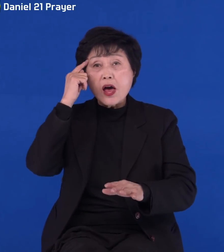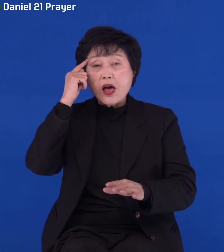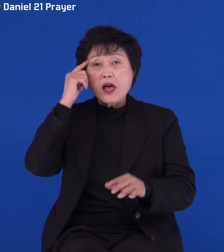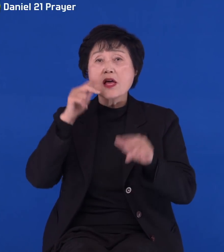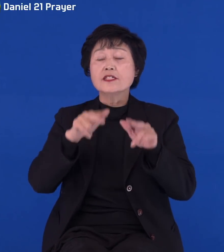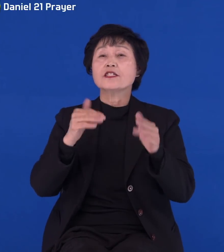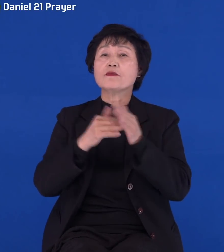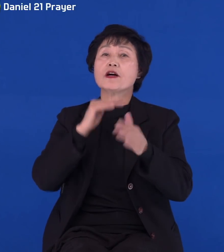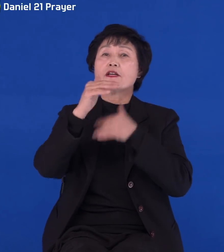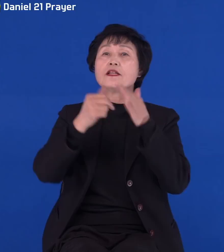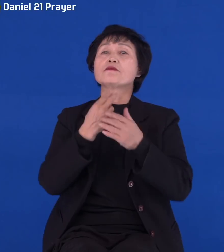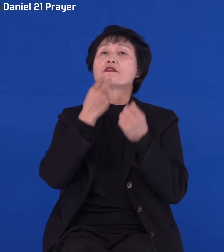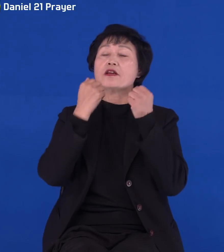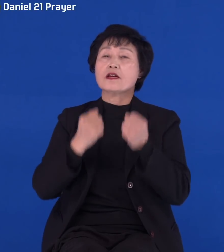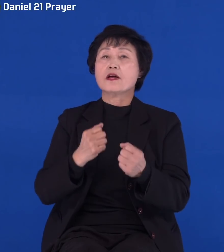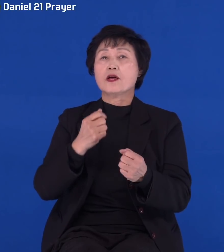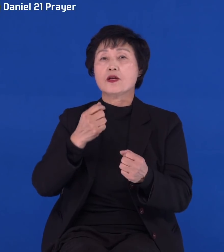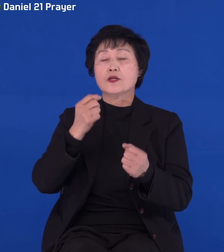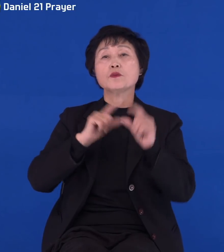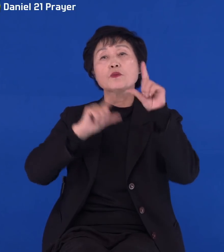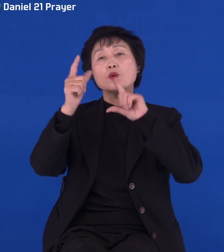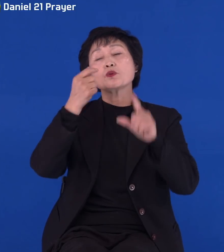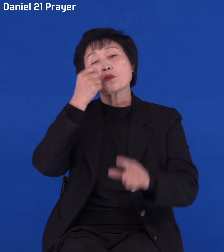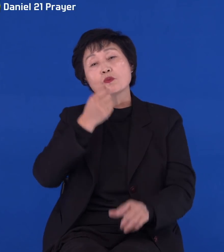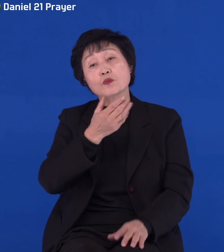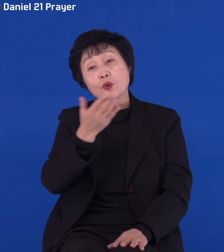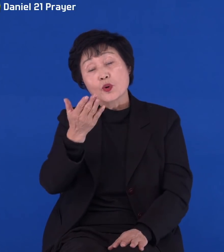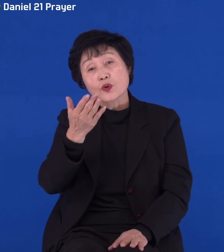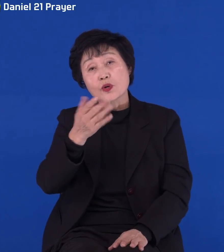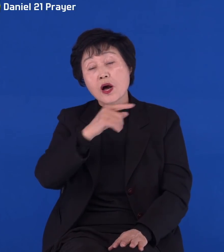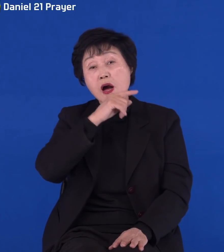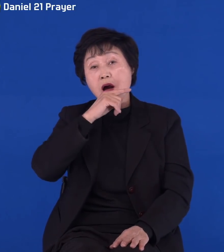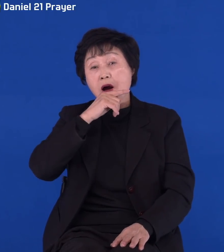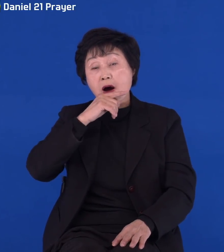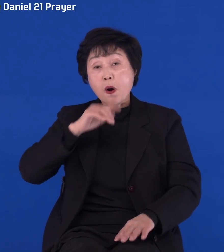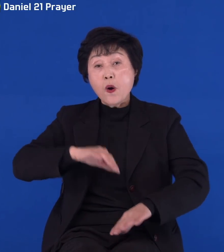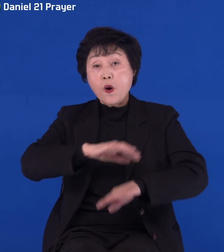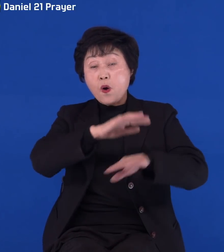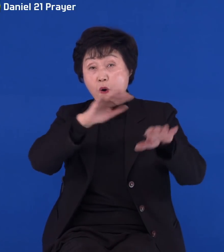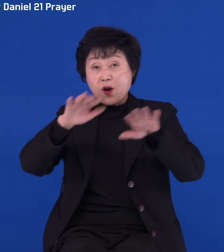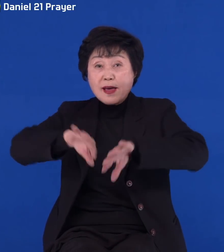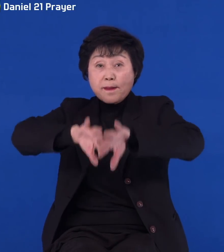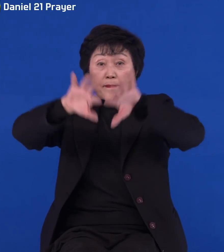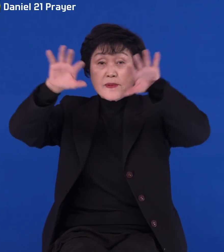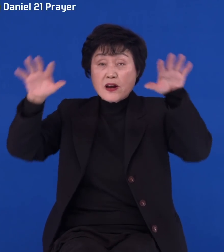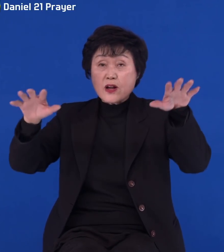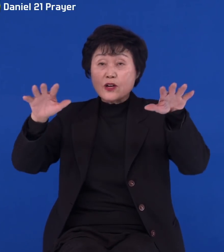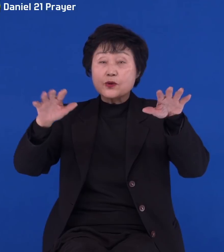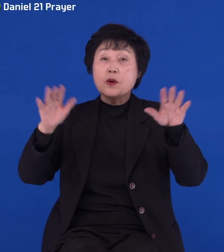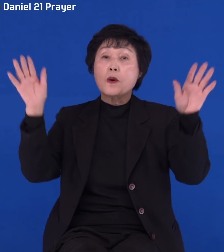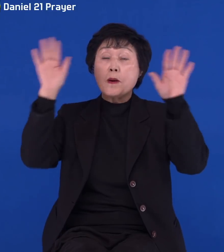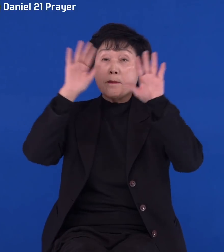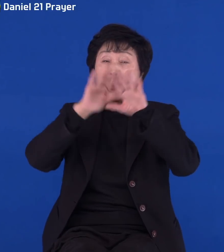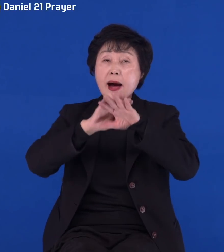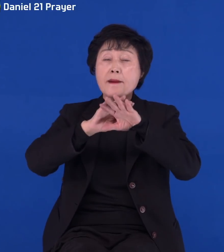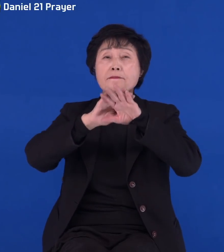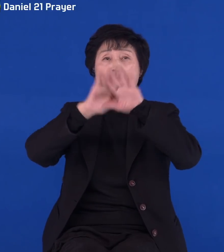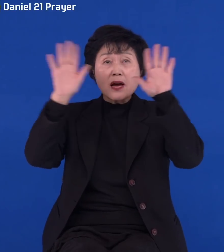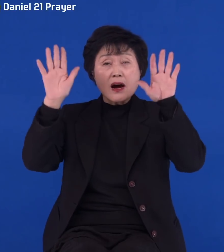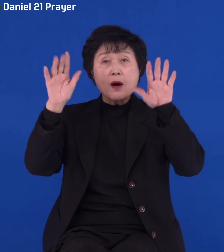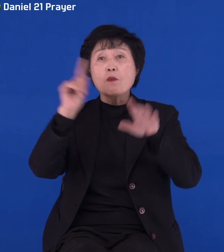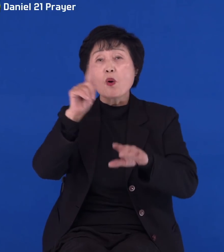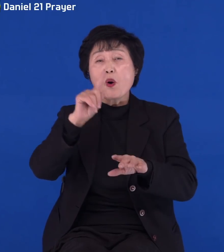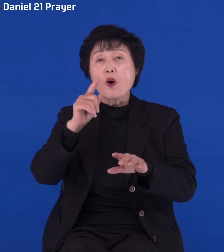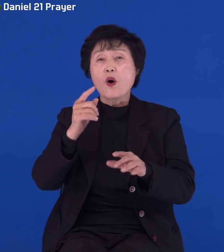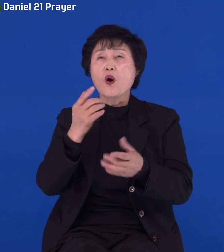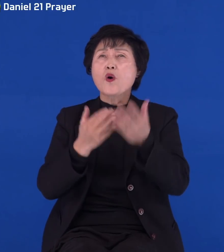그렇죠? 홍해를 가르시고, 그리고 만나와 메추라기 통해서, 또 밤에는 얼마나 광야가 추워요. 불기둥으로 따뜻하게 해주고